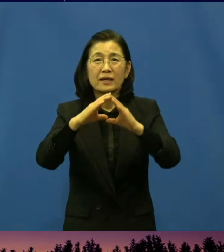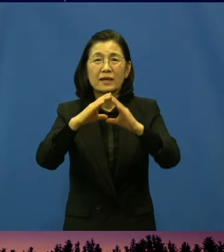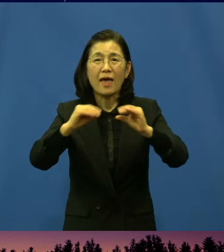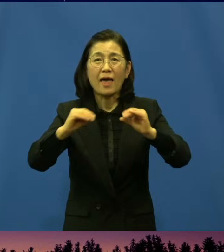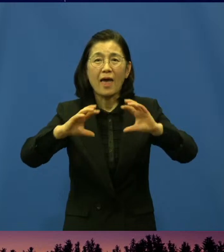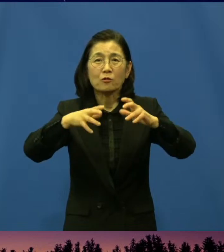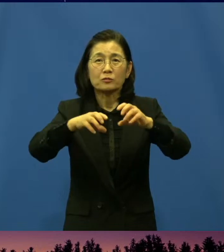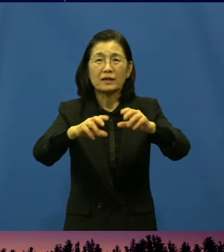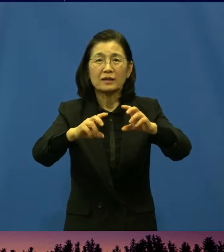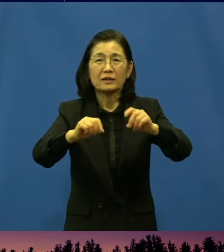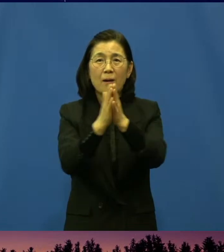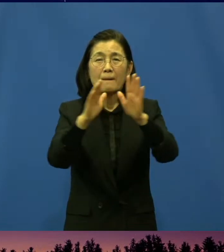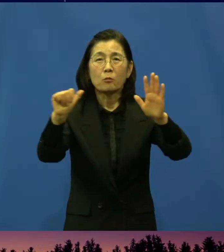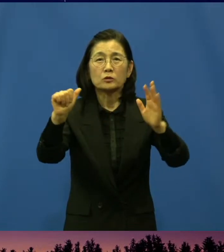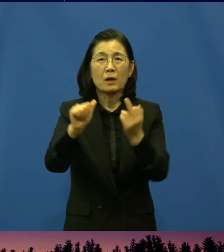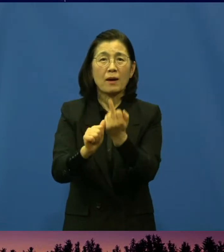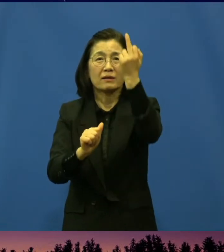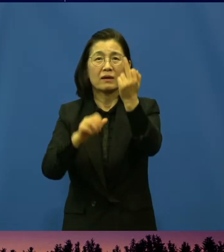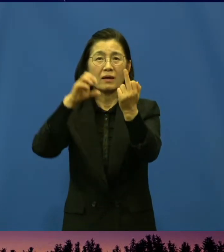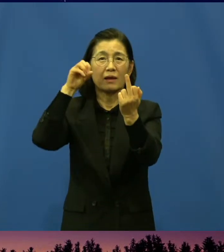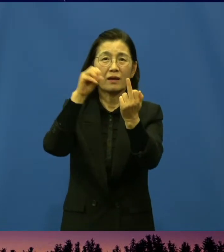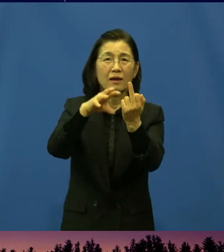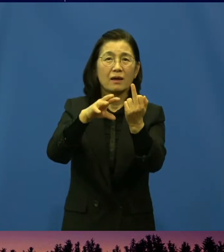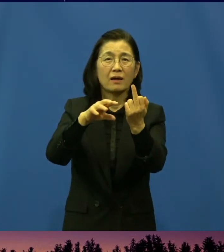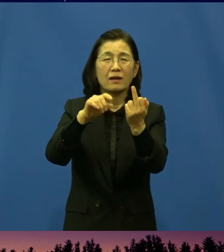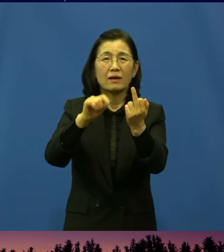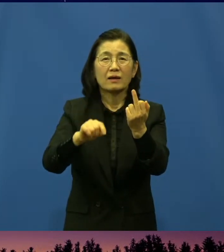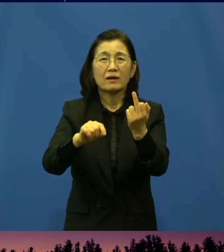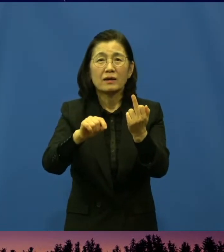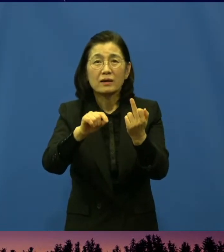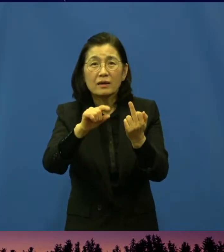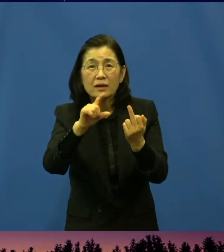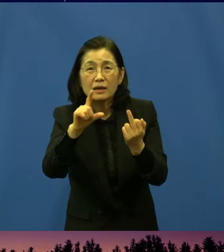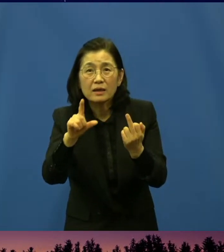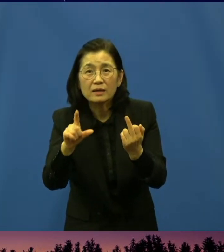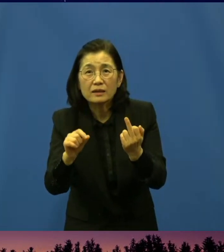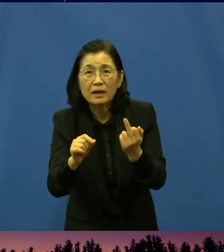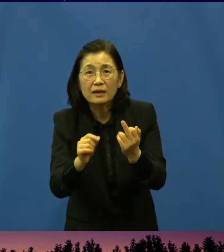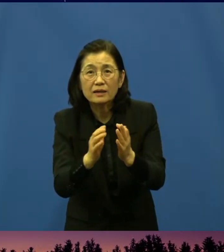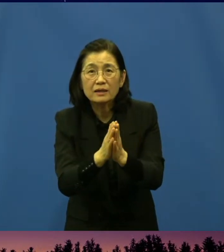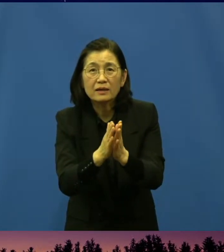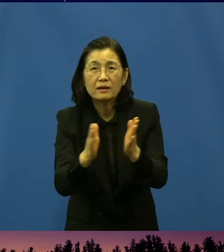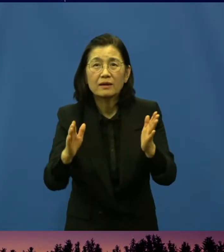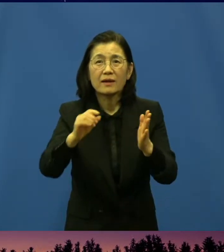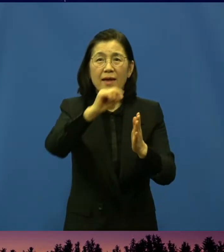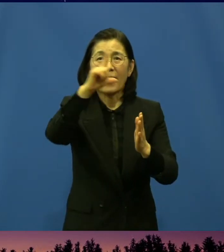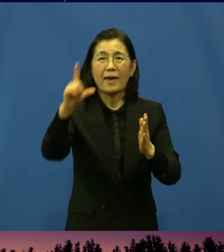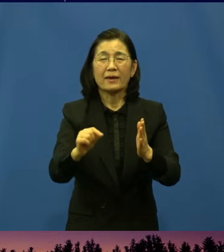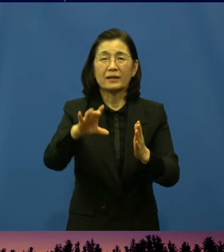모세와 아론에게 일러 말씀하시되 이 달을 너희에게 달의 시작 곧 해의 첫 달이 되게 하고.